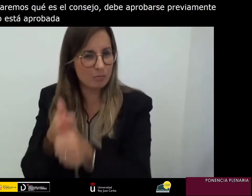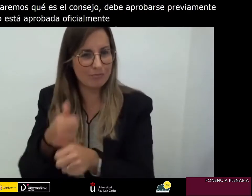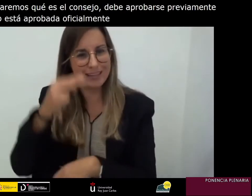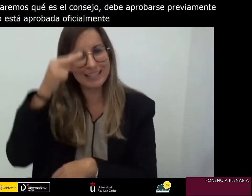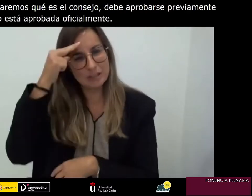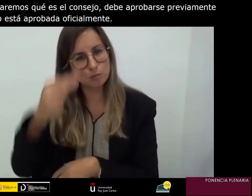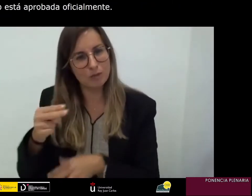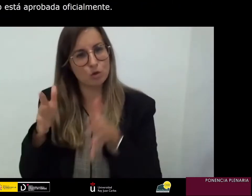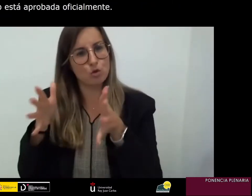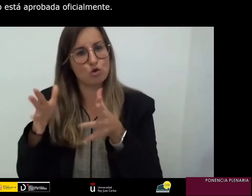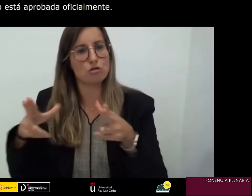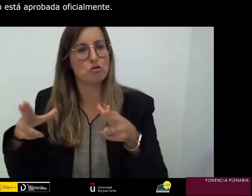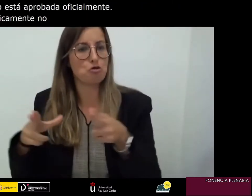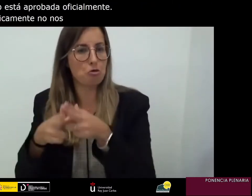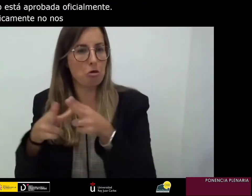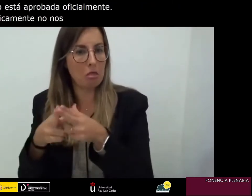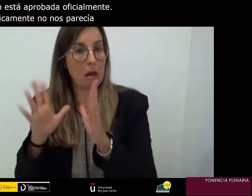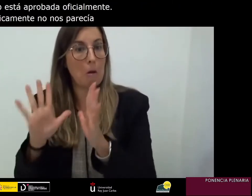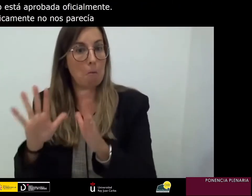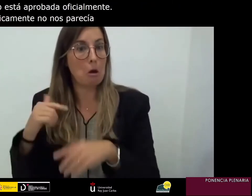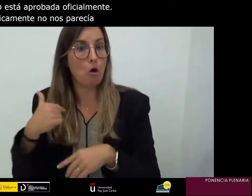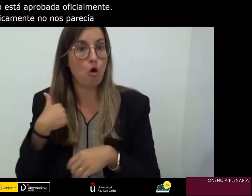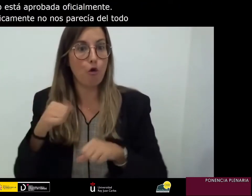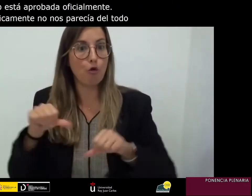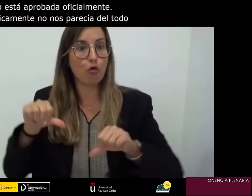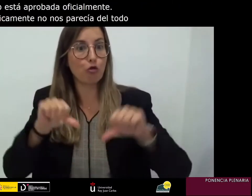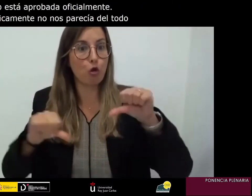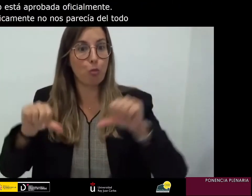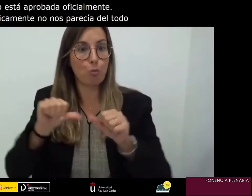éticamente no nos parecería deseable llevar los cuadros